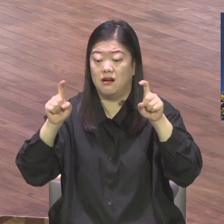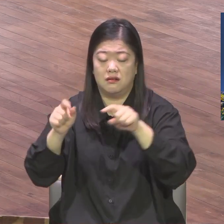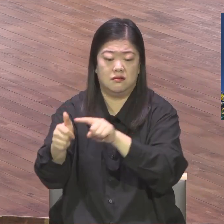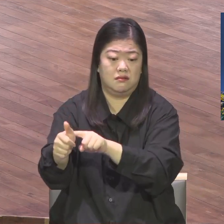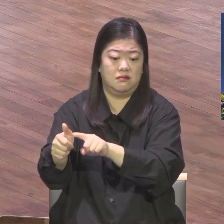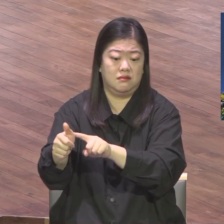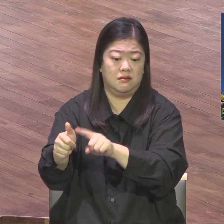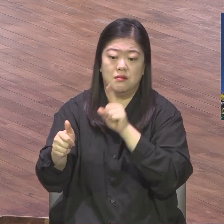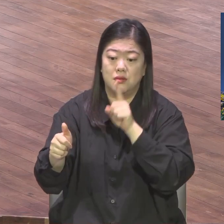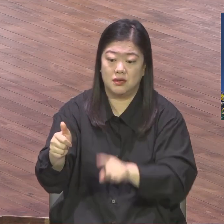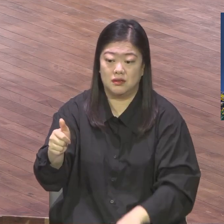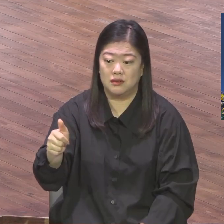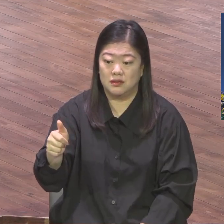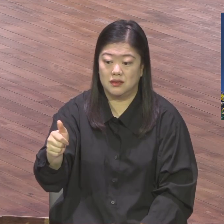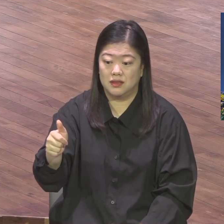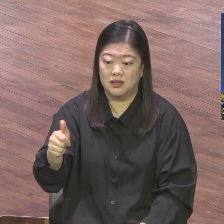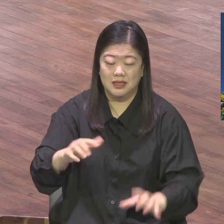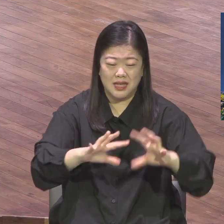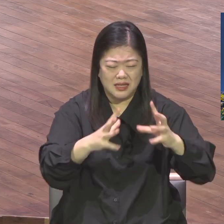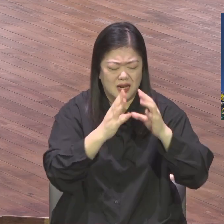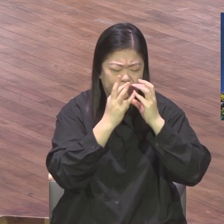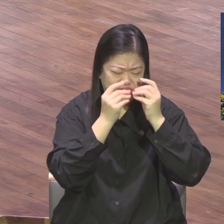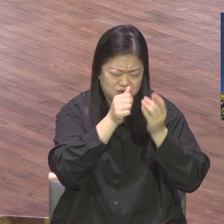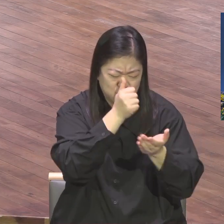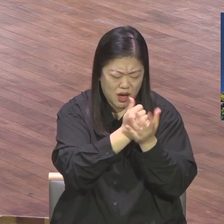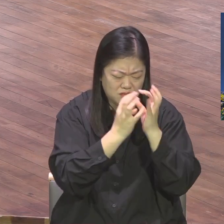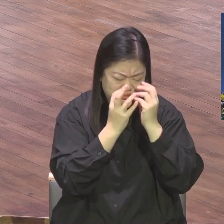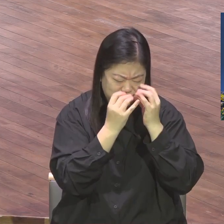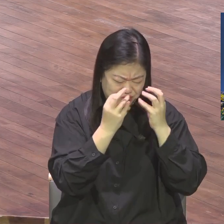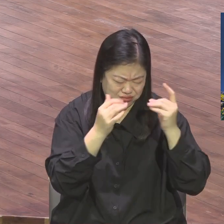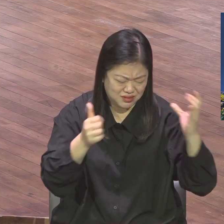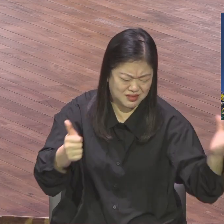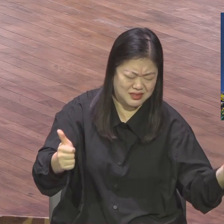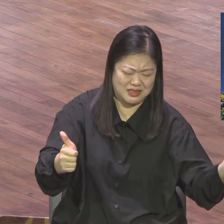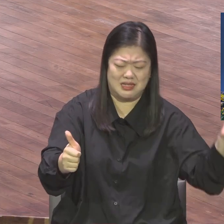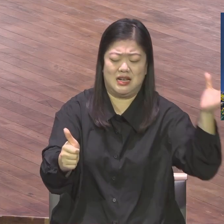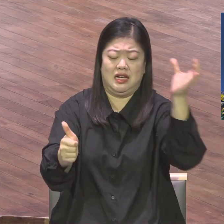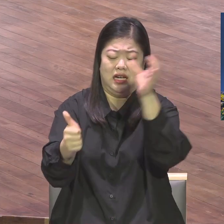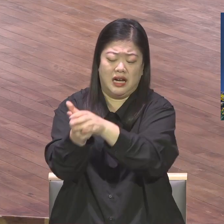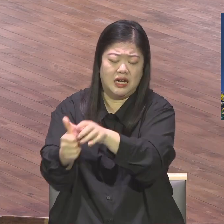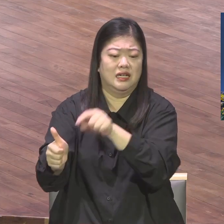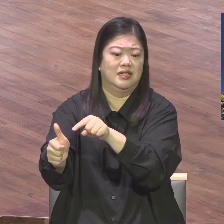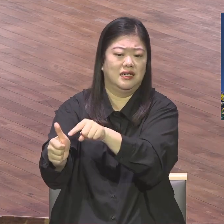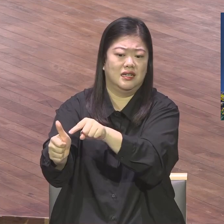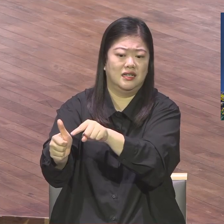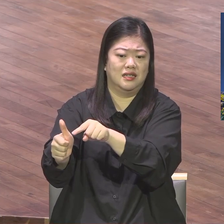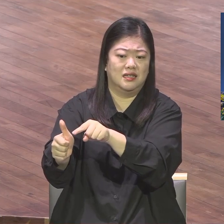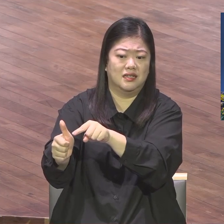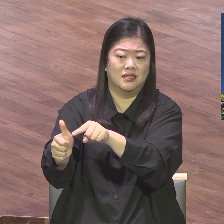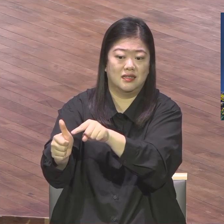세상의 모든 죄를 다 지시고 가시는 하나님의 어린 양이다.